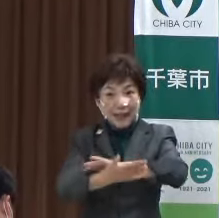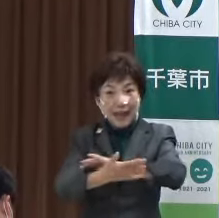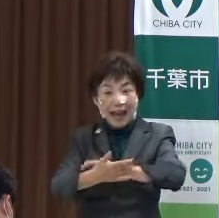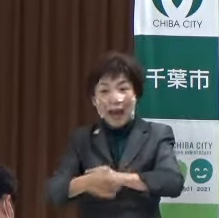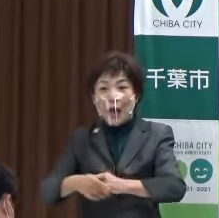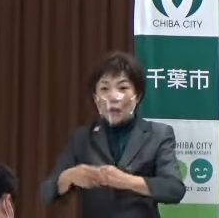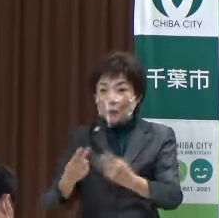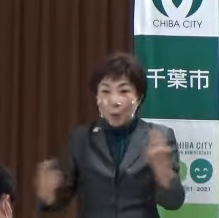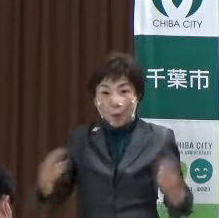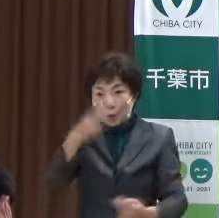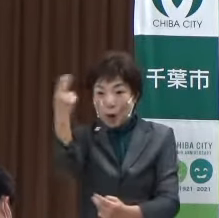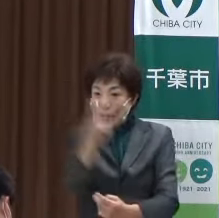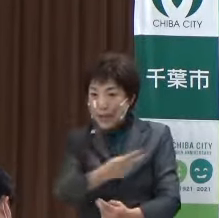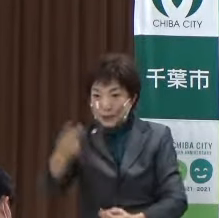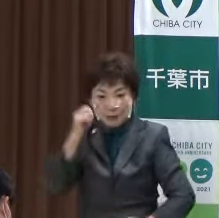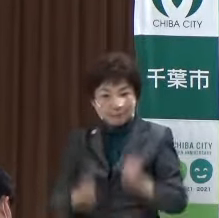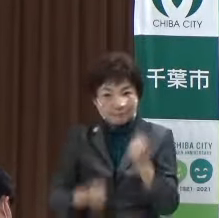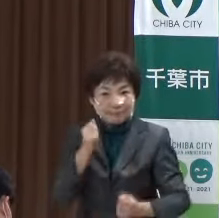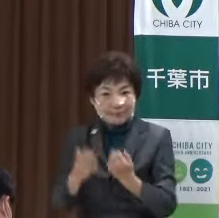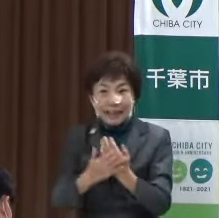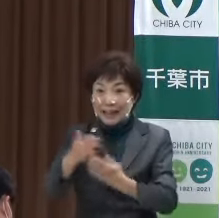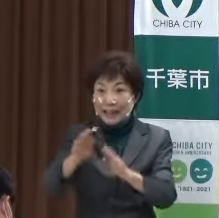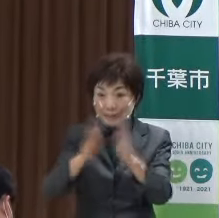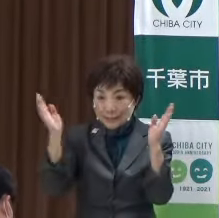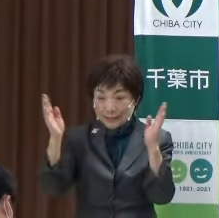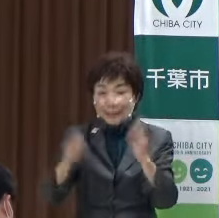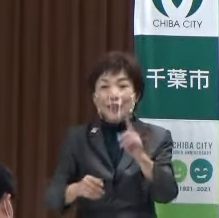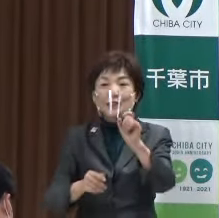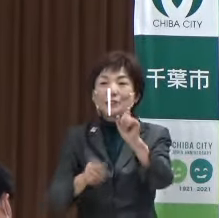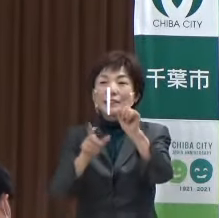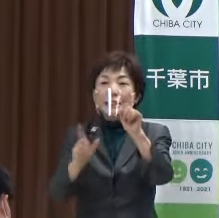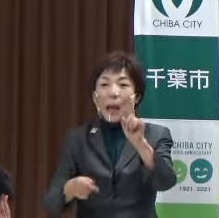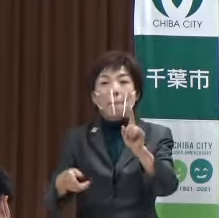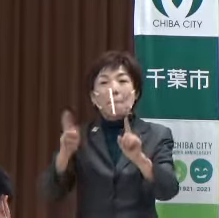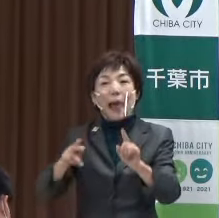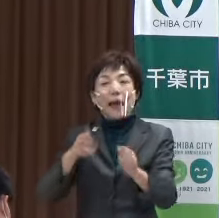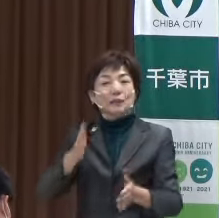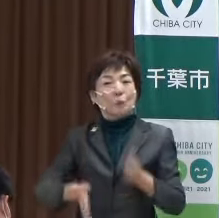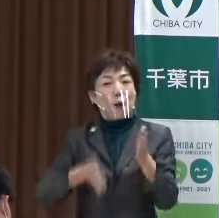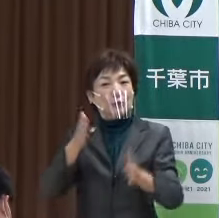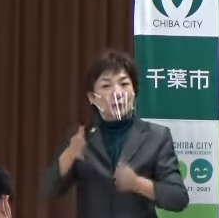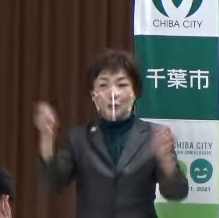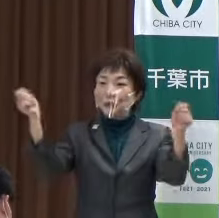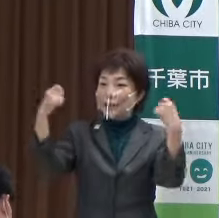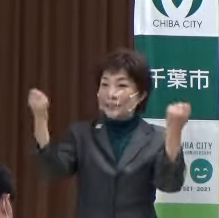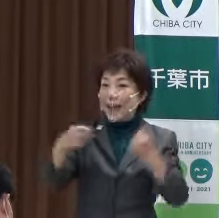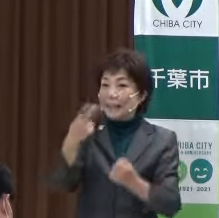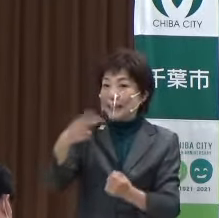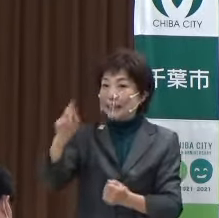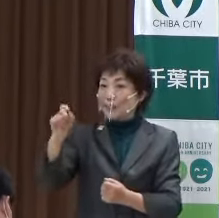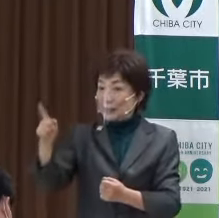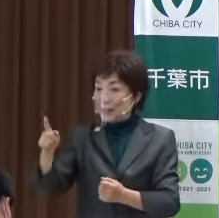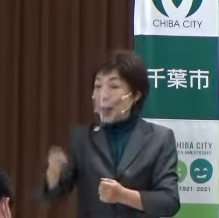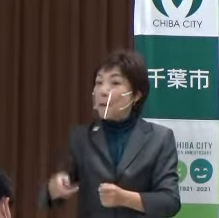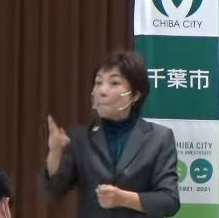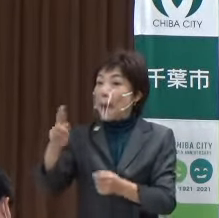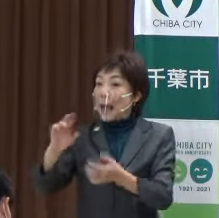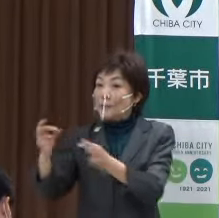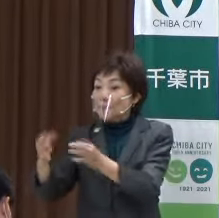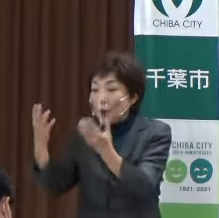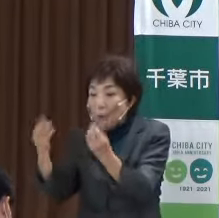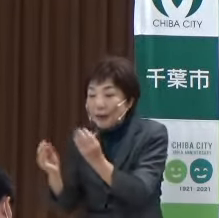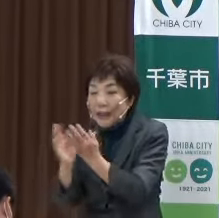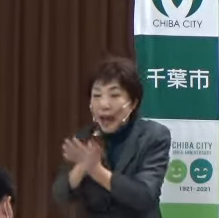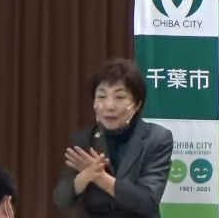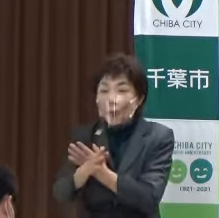ライアスロン大会が開催をされます。11月になりますとパラスポーツフェスタ千葉2021ということで、パラリンピック終了後も